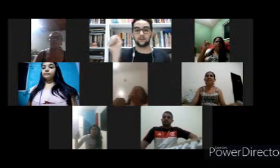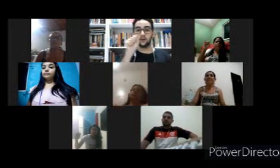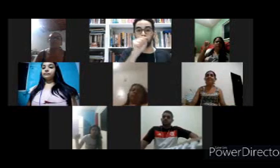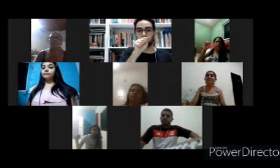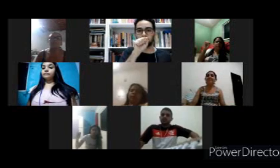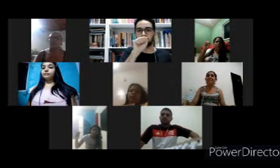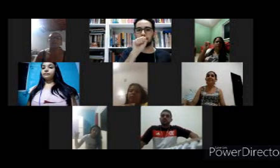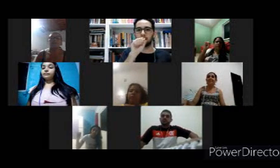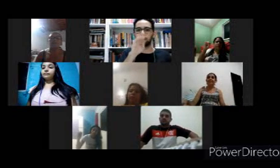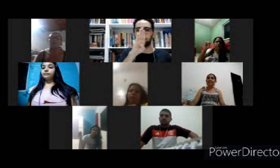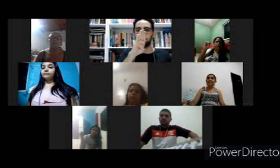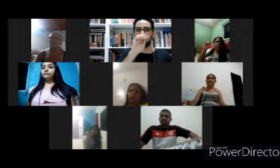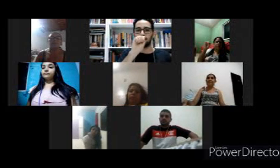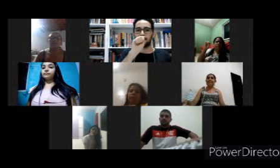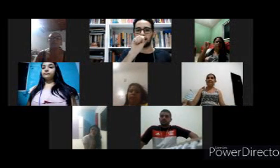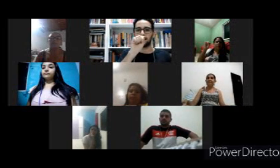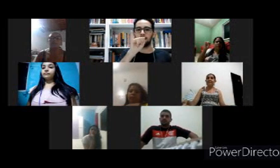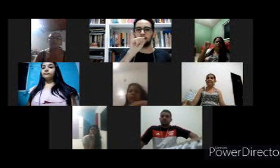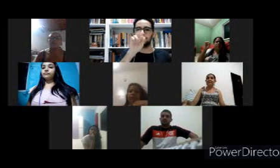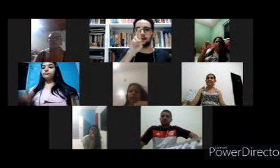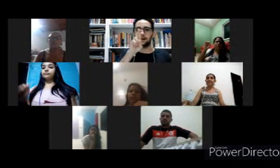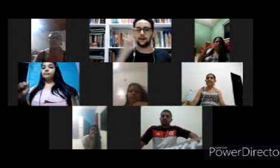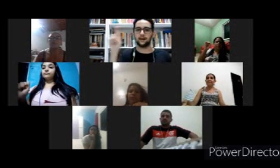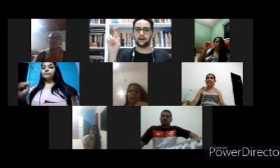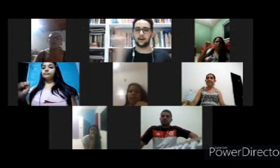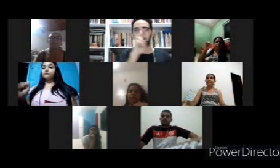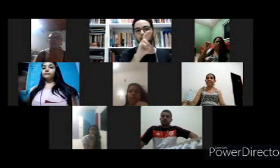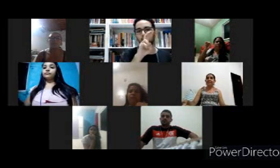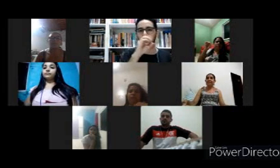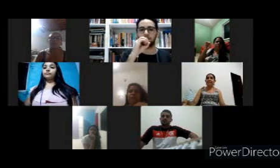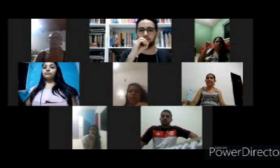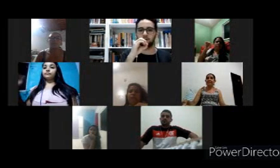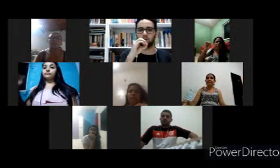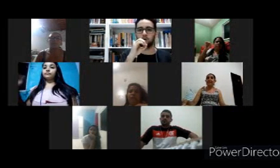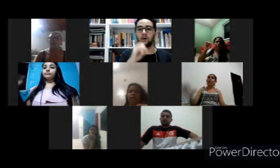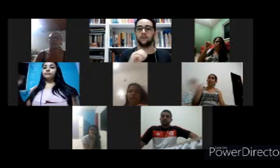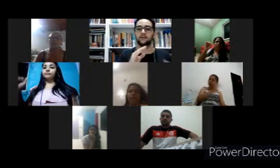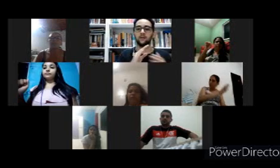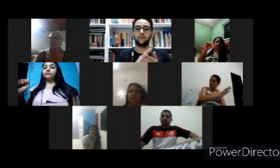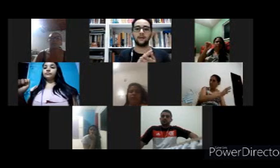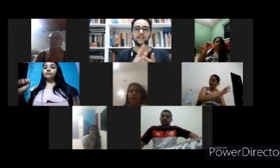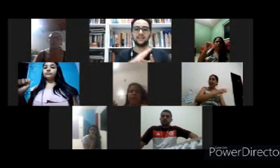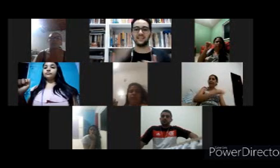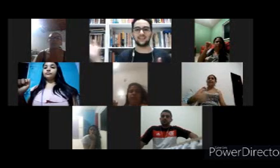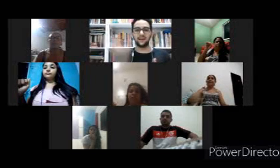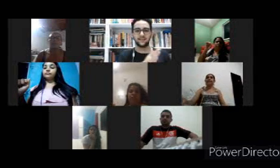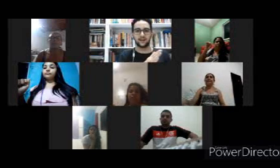você não volta para cá. Tipo, B, A, I, R, R. Aí volta para cá para fazer o O. Porque senão vai parecer que tem 3